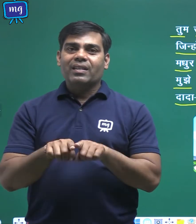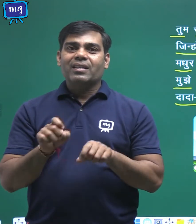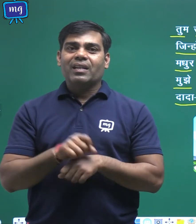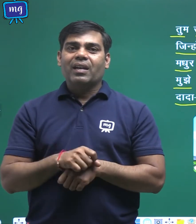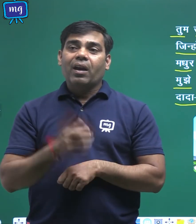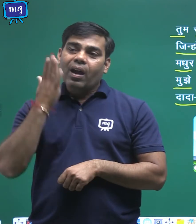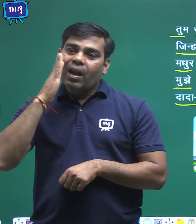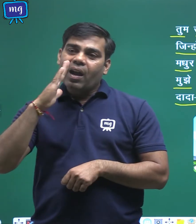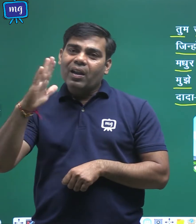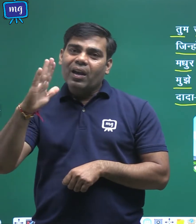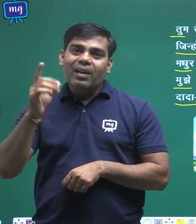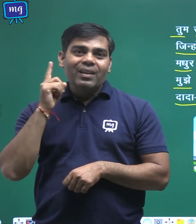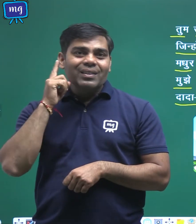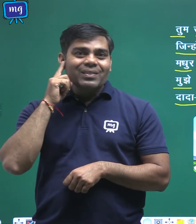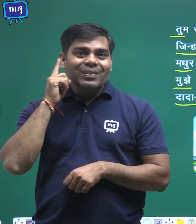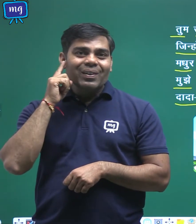गाना सुनाओ।